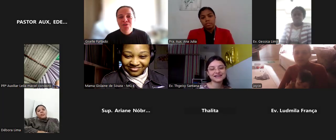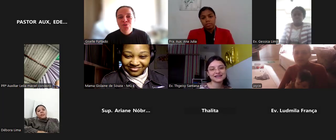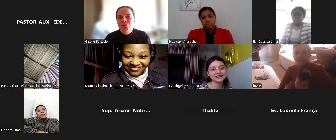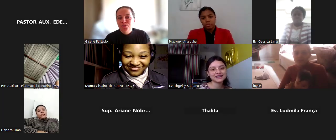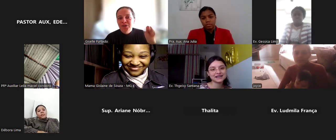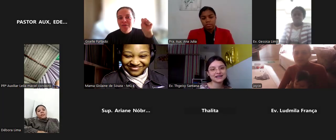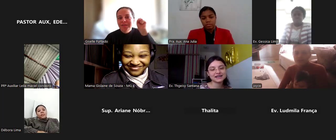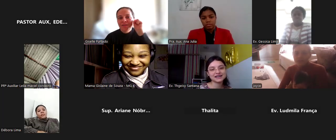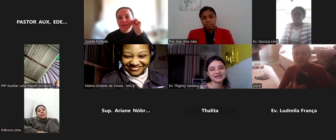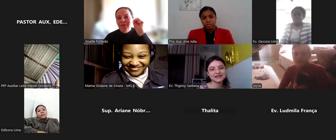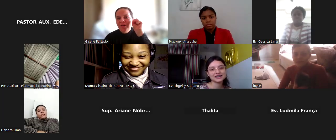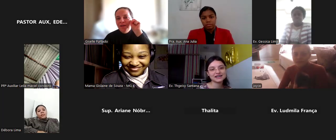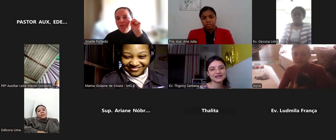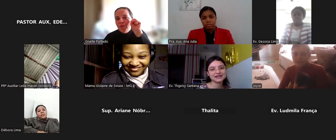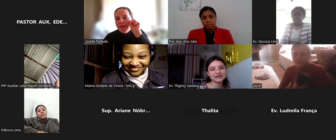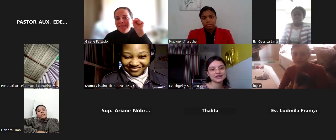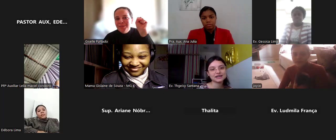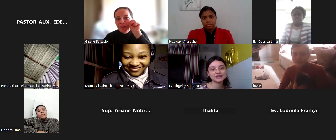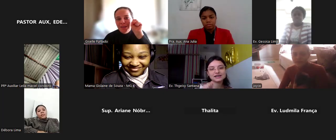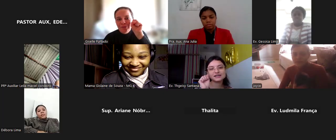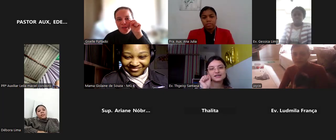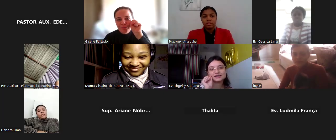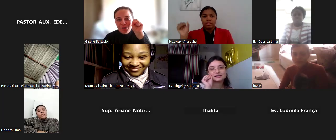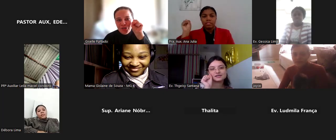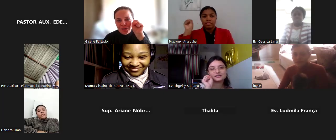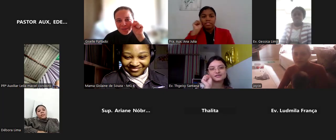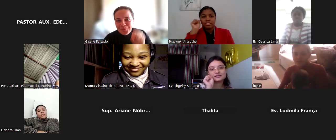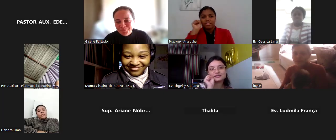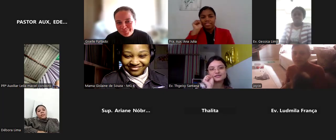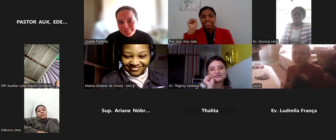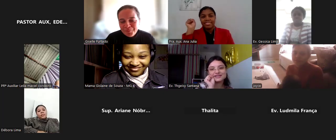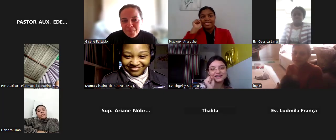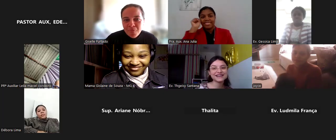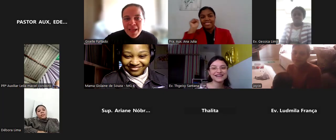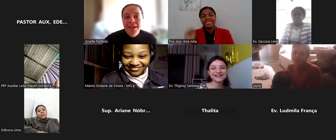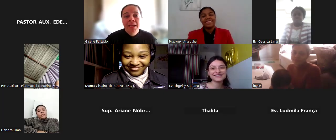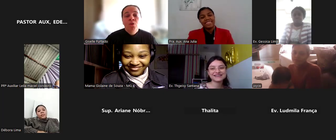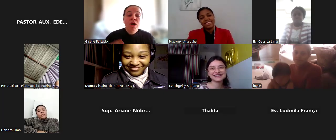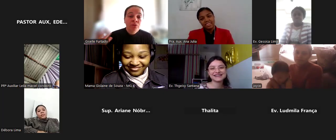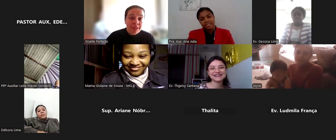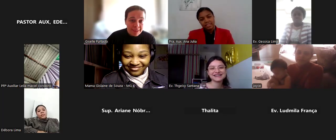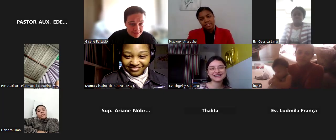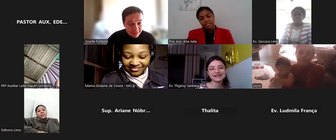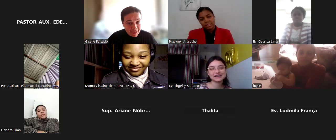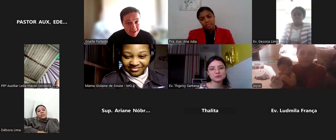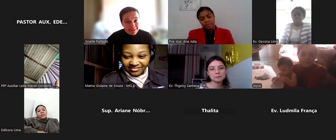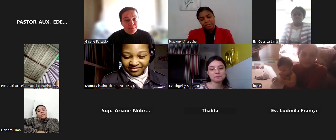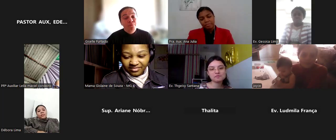o surdo deu esse sinal do S batendo nas bochechinhas, né? Quando a criança cresce,